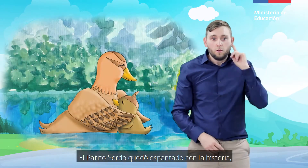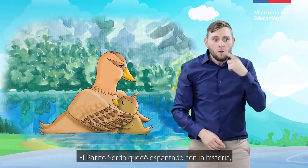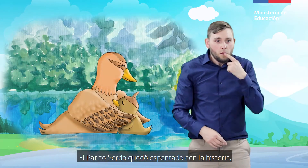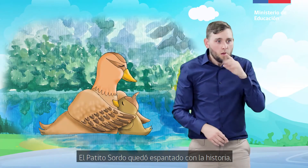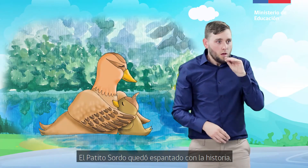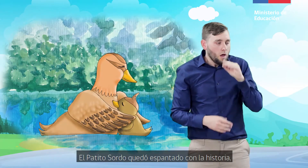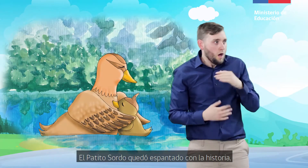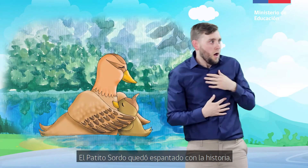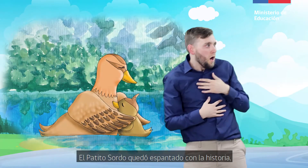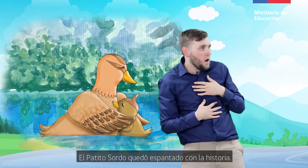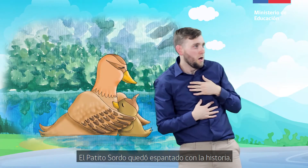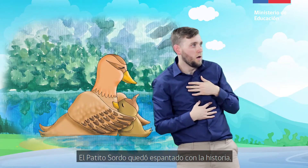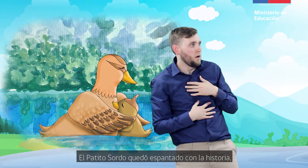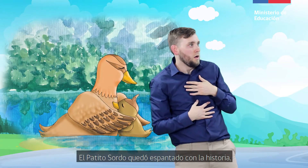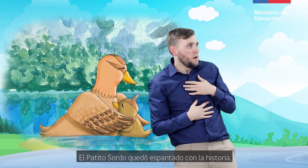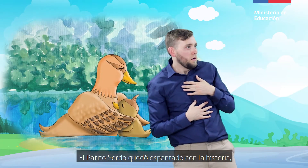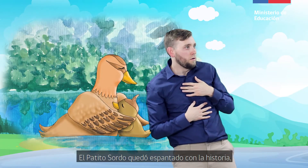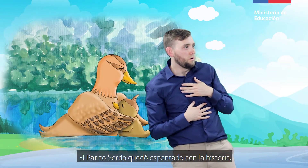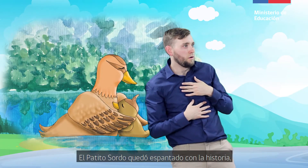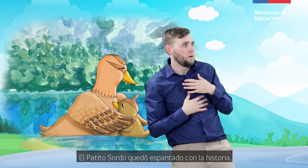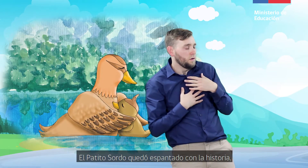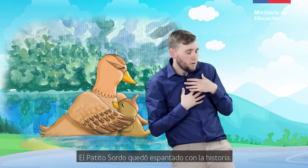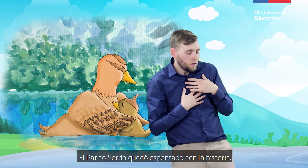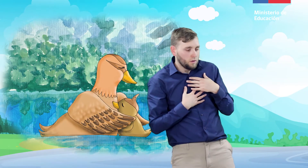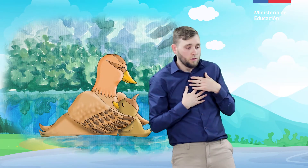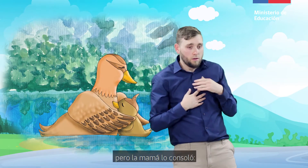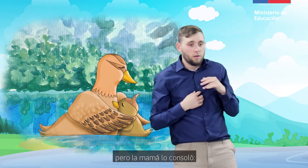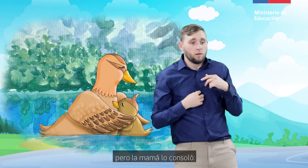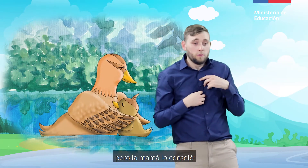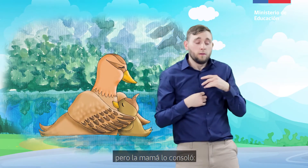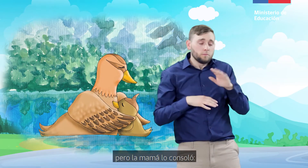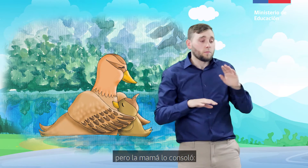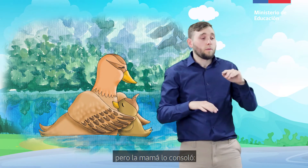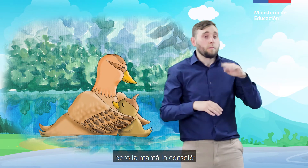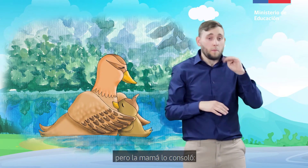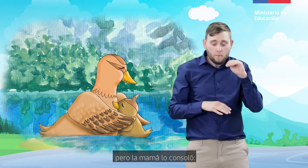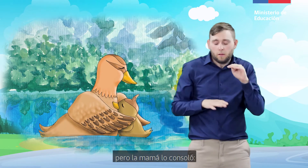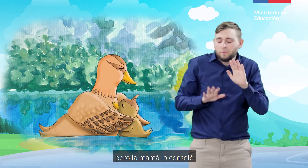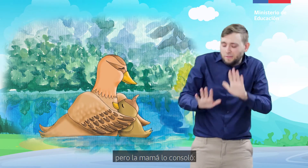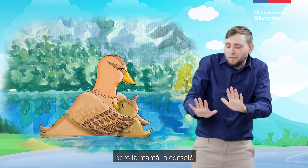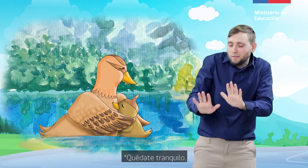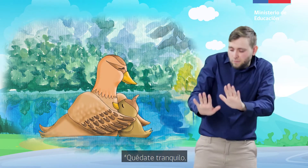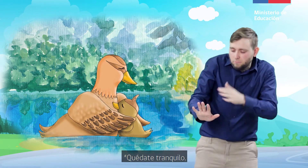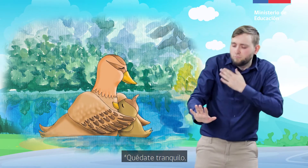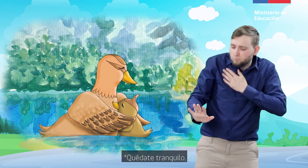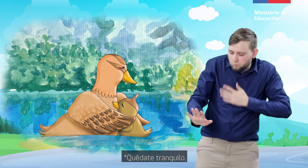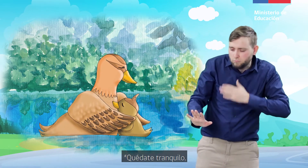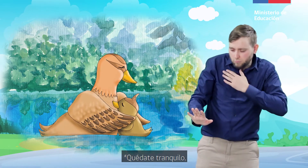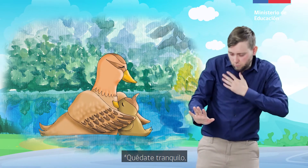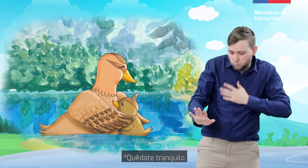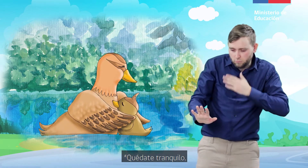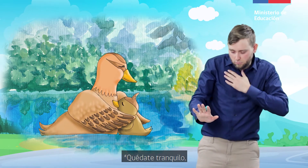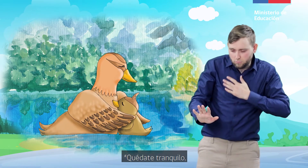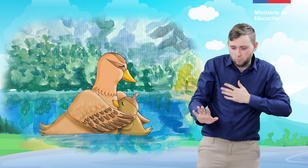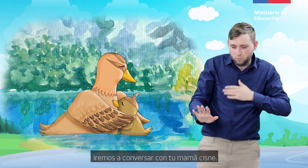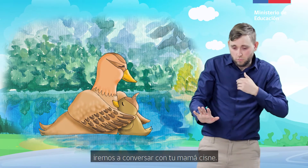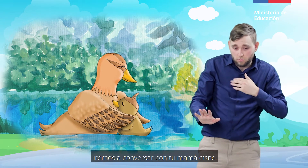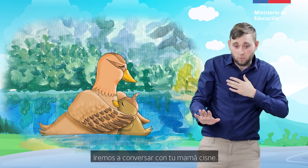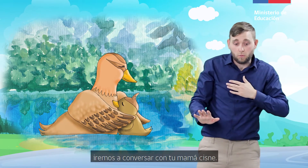El patito sordo quedó espantado con la historia, pero la mamá lo consoló. Quédate tranquilo. Iremos